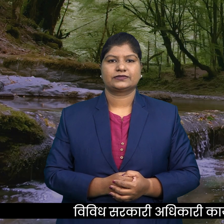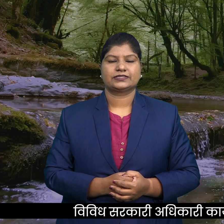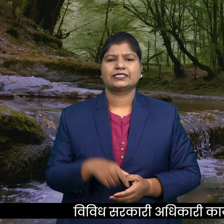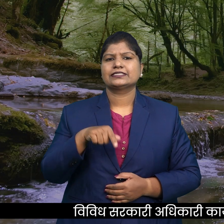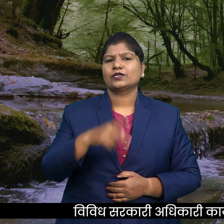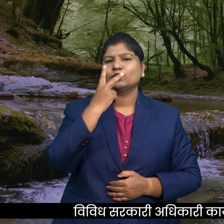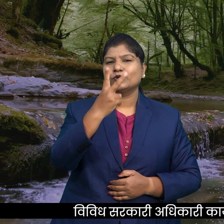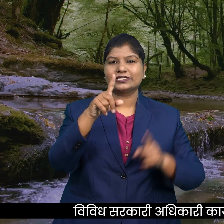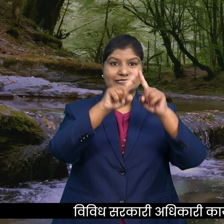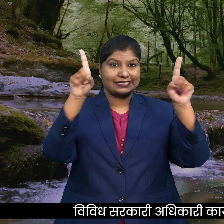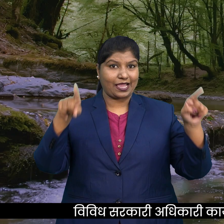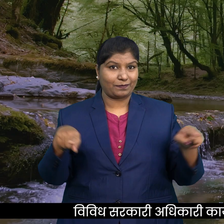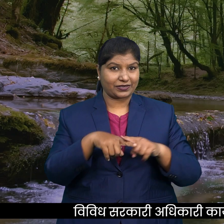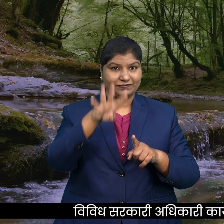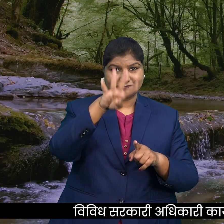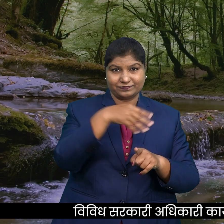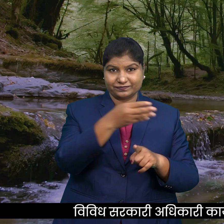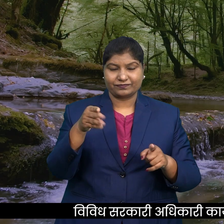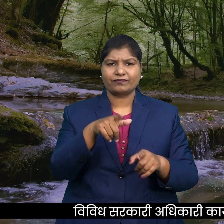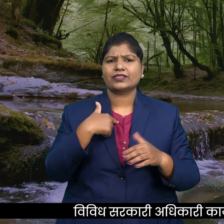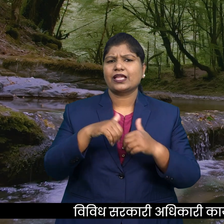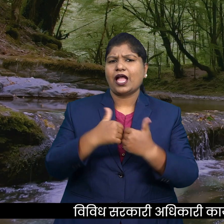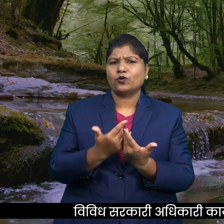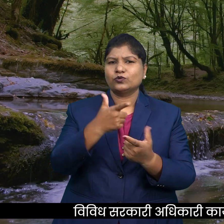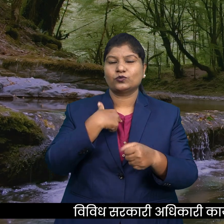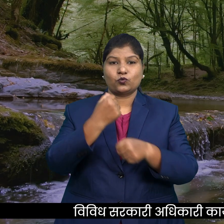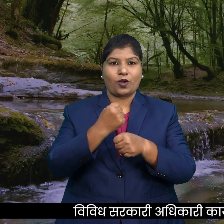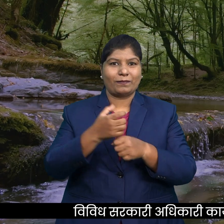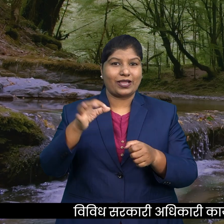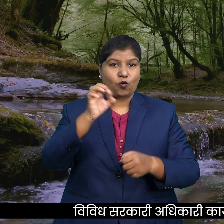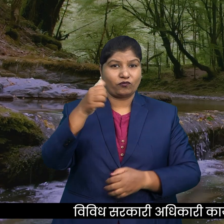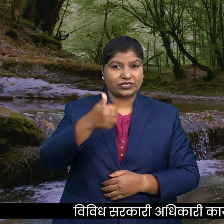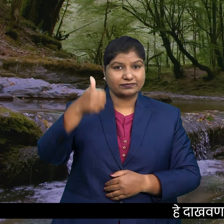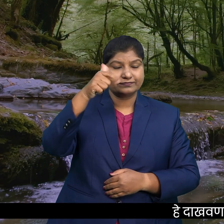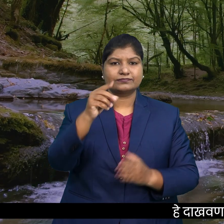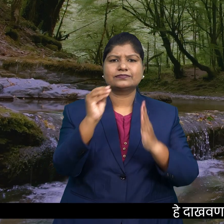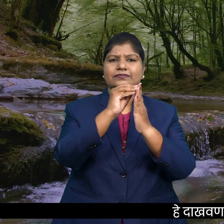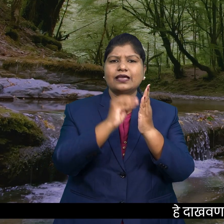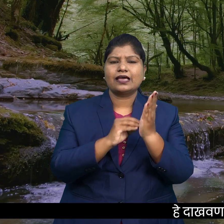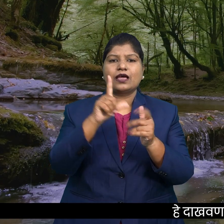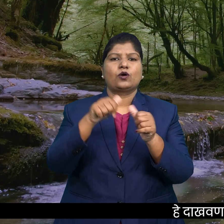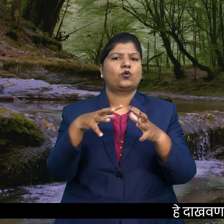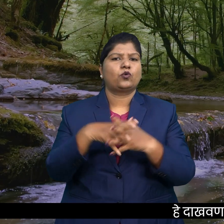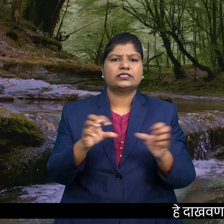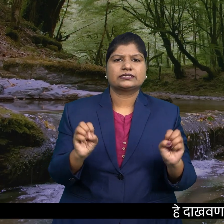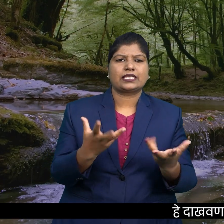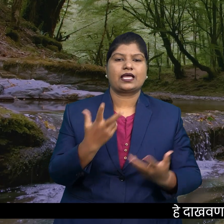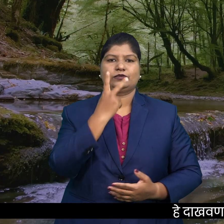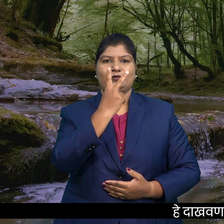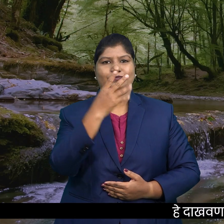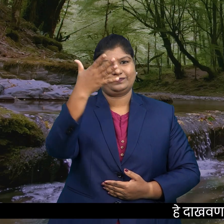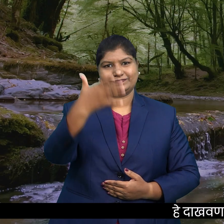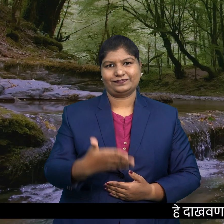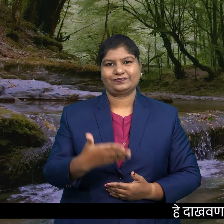विविध सरकारी अधिकारी कायद्याची अंमलबजावणी कशी करतात हे दाखवणारा